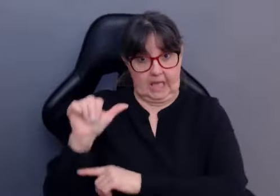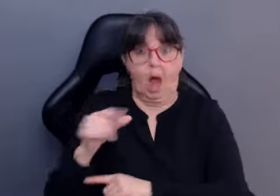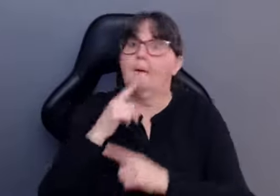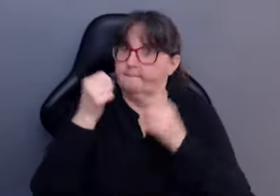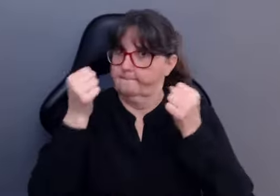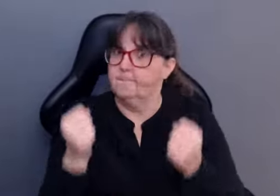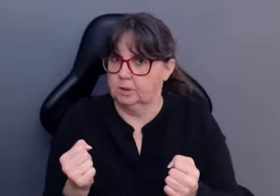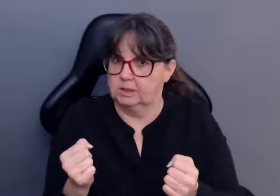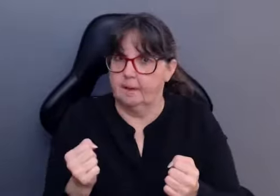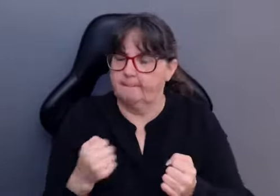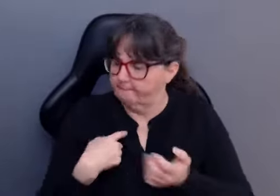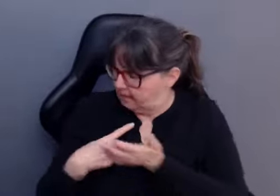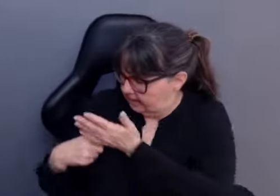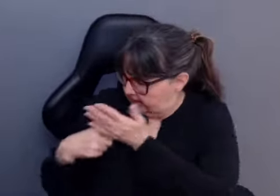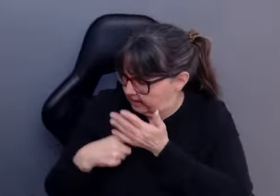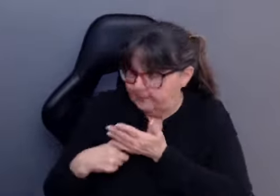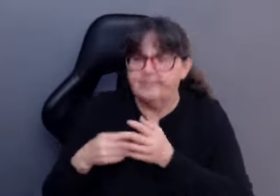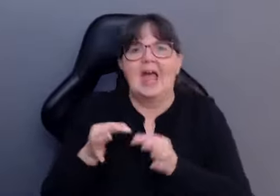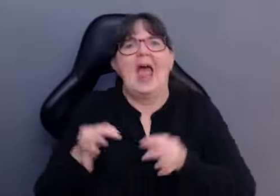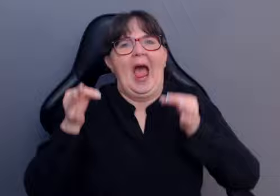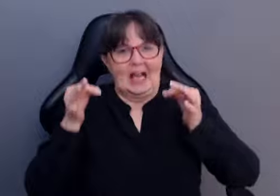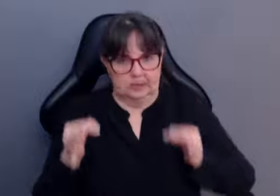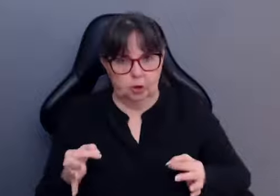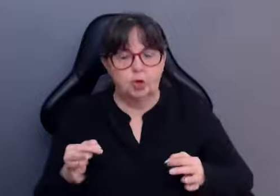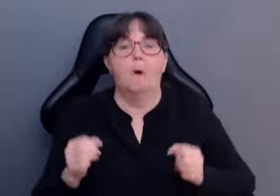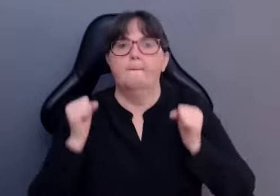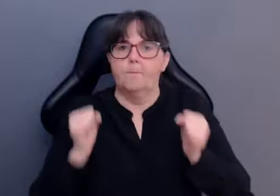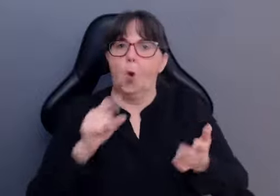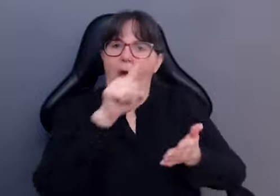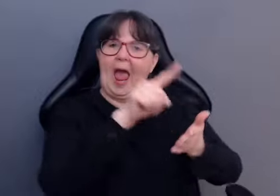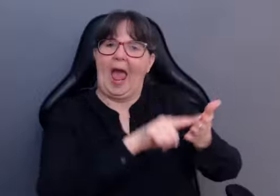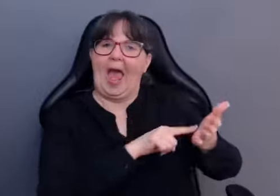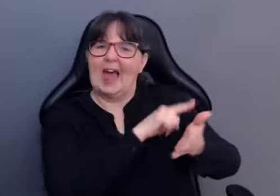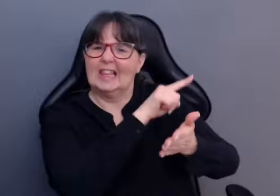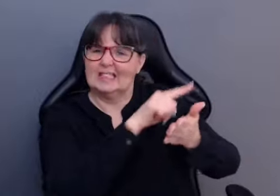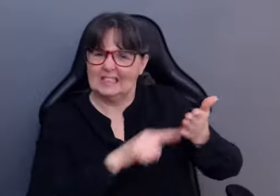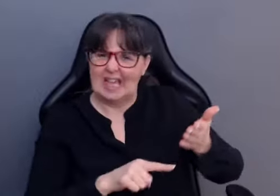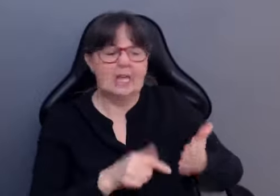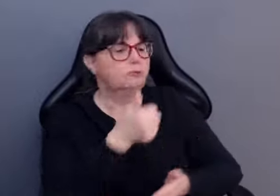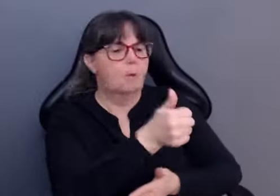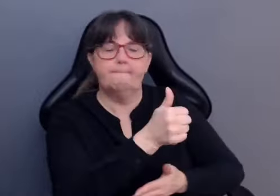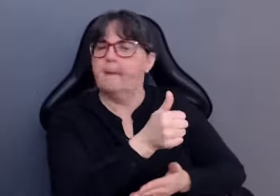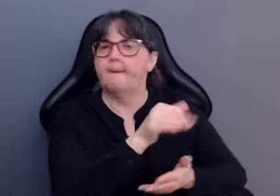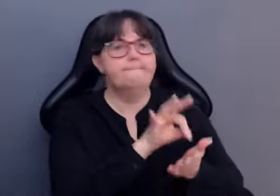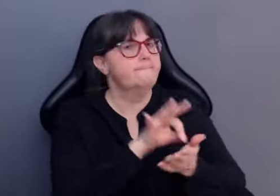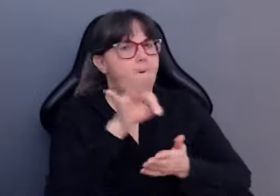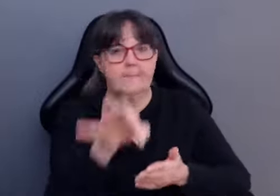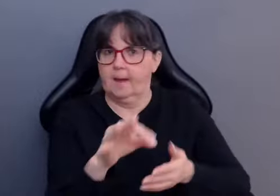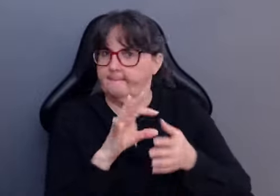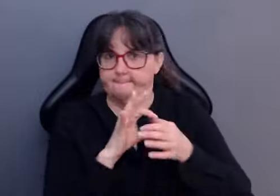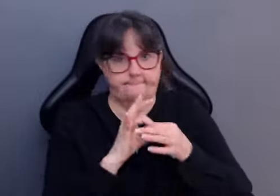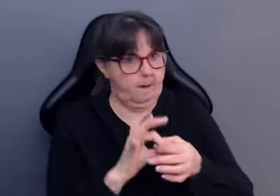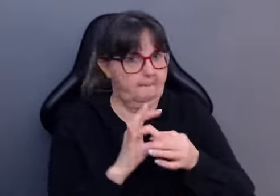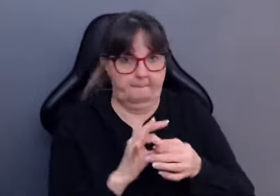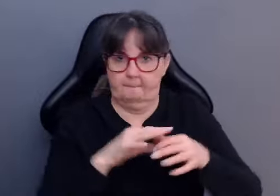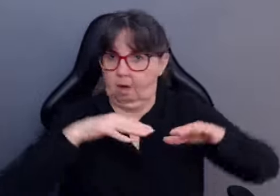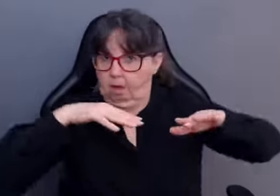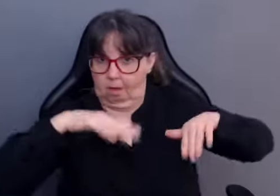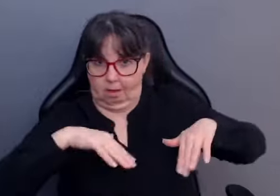par résolution, radier tout membre qui omet de verser, s'il y a lieu, la cotisation à